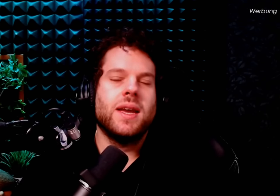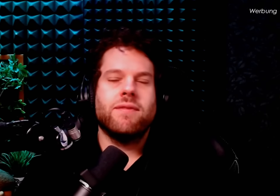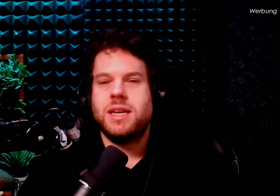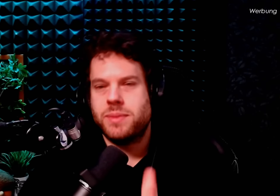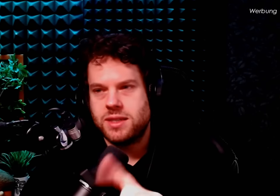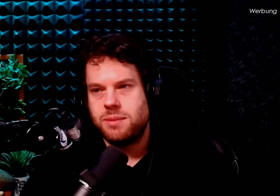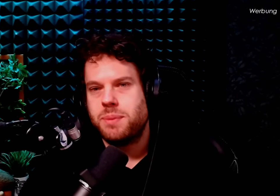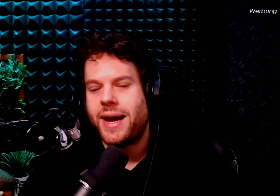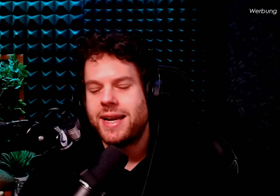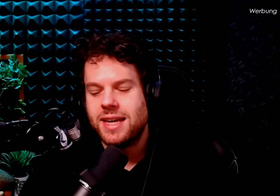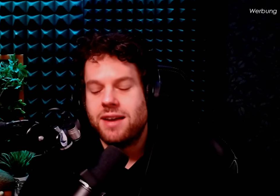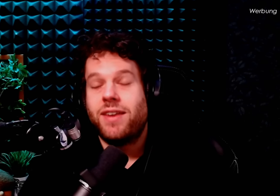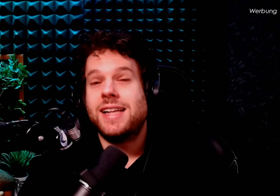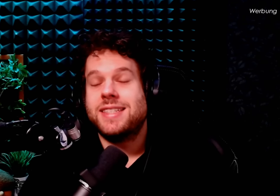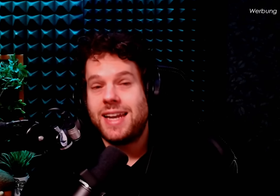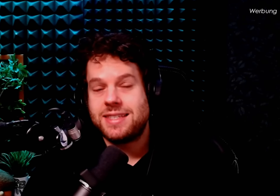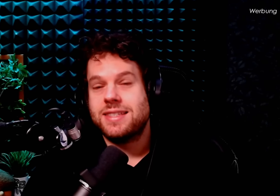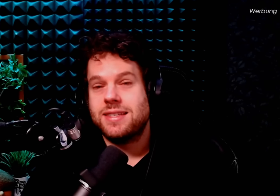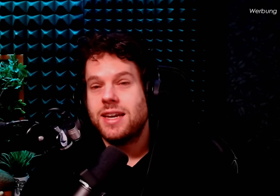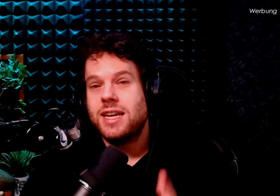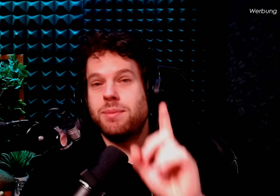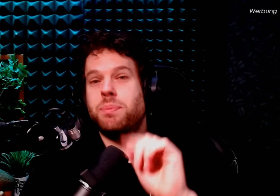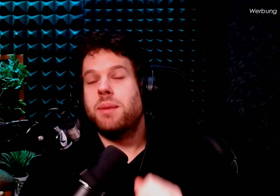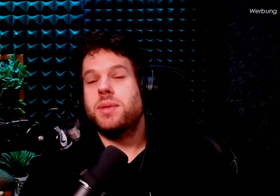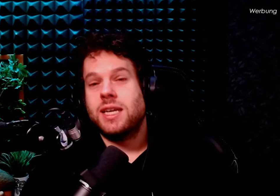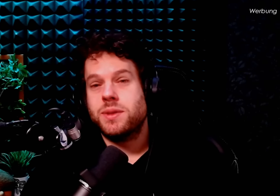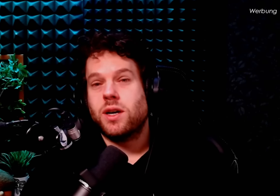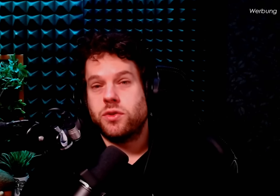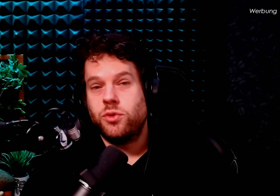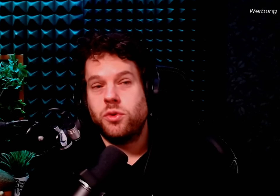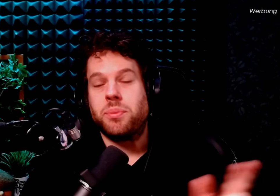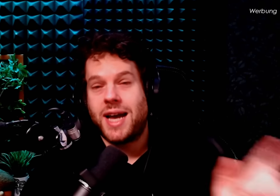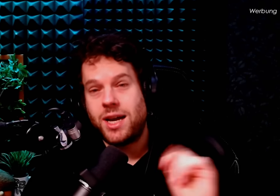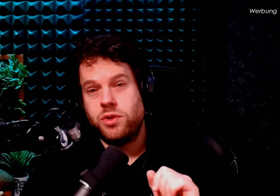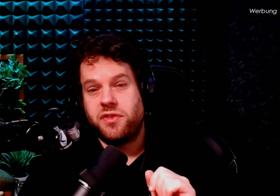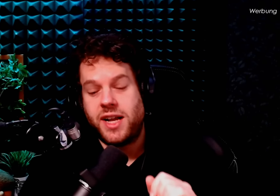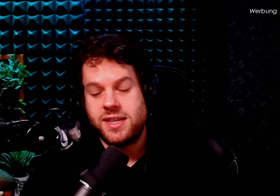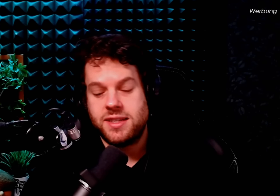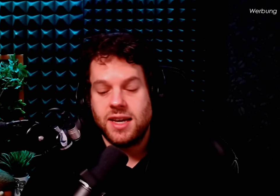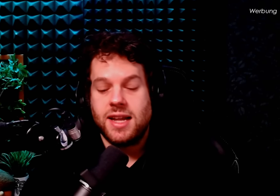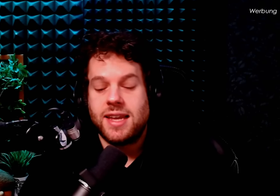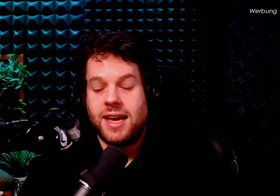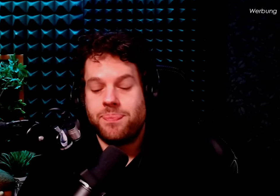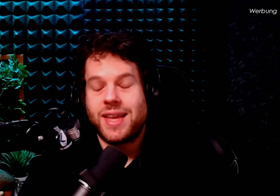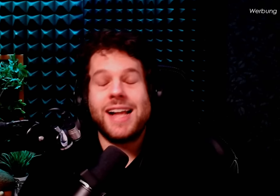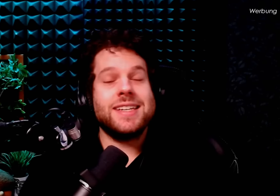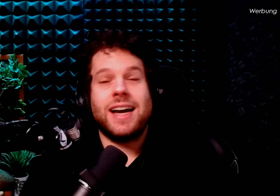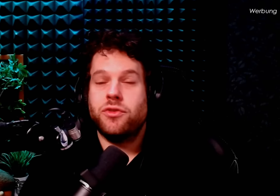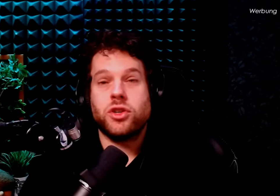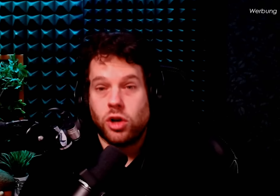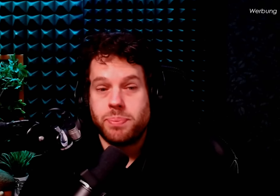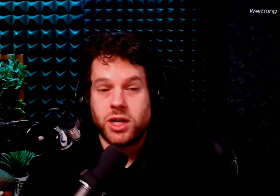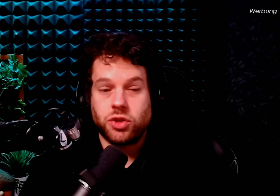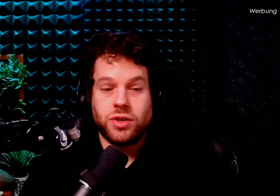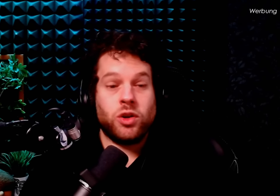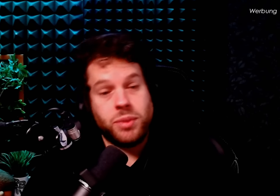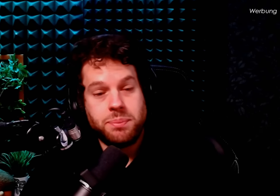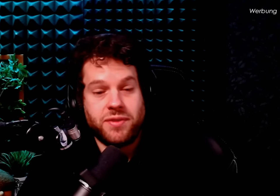Ja, bei dem ist es nämlich peinlich, weil als er letztens, nämlich beim Betriebsausflug vom Kanu gefallen ist, ähm, halten ihn alle für einen Tollpatsch. Und er will unbedingt